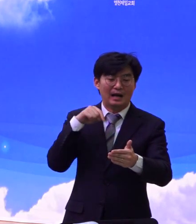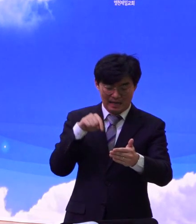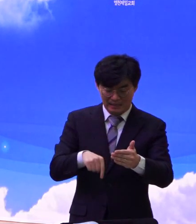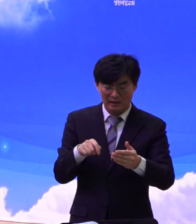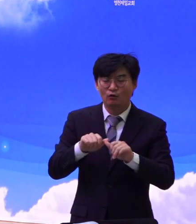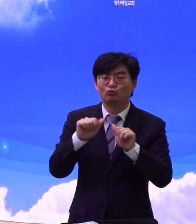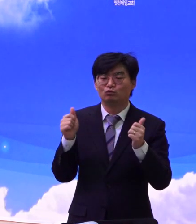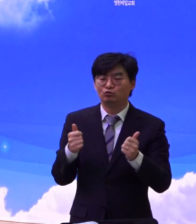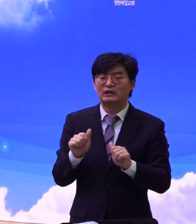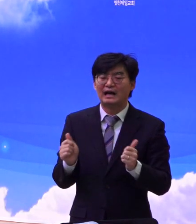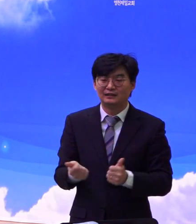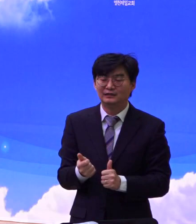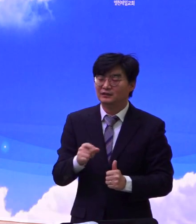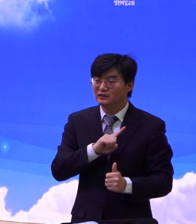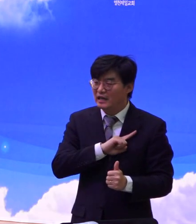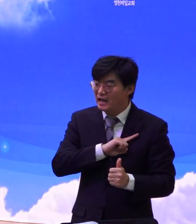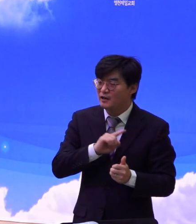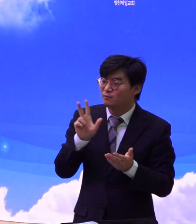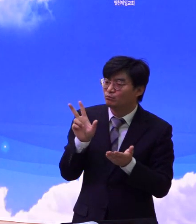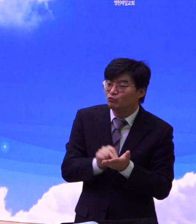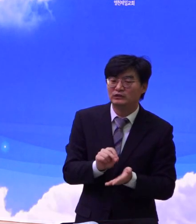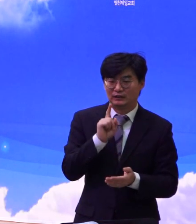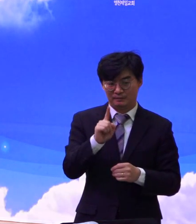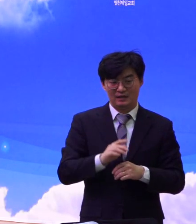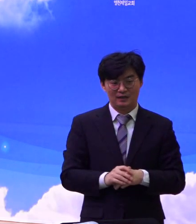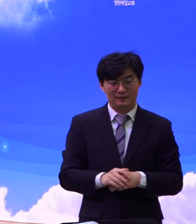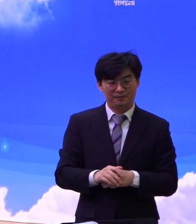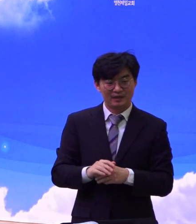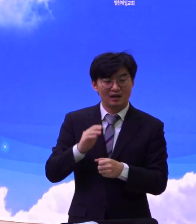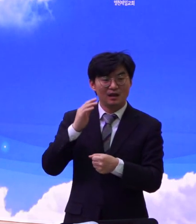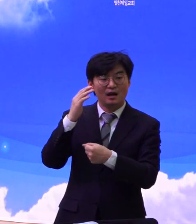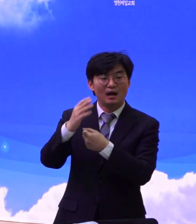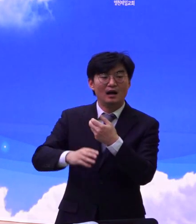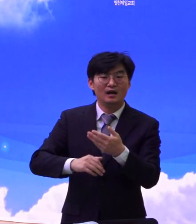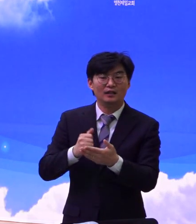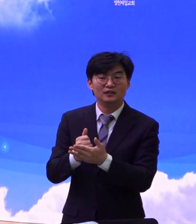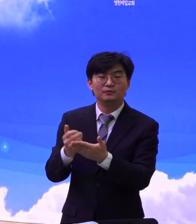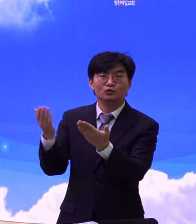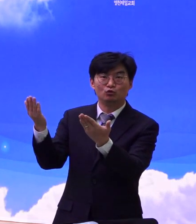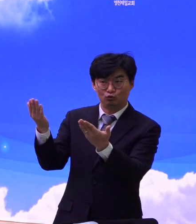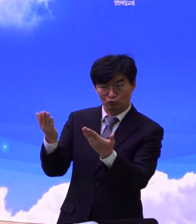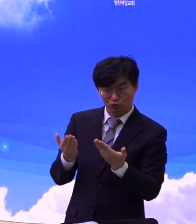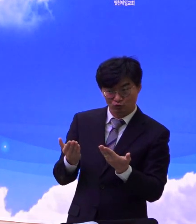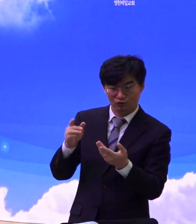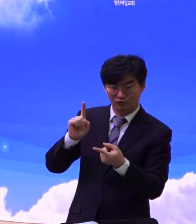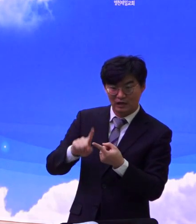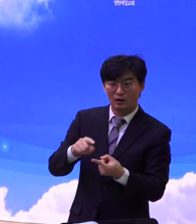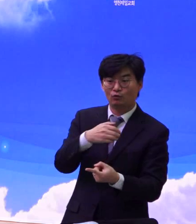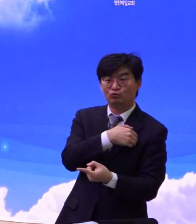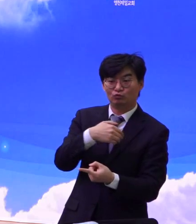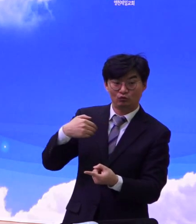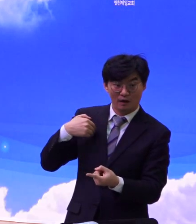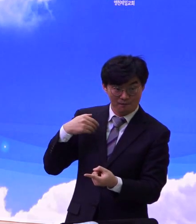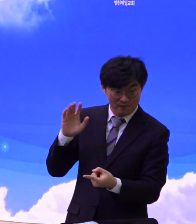것을 다른 것에서 찾는 것, 그것이 진짜 우상입니다.